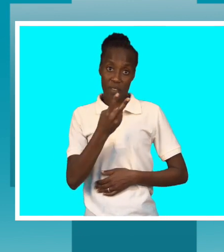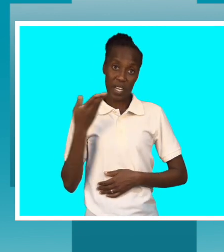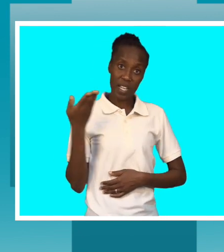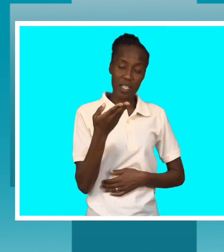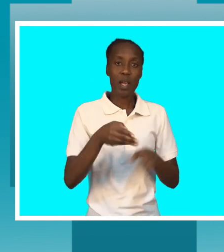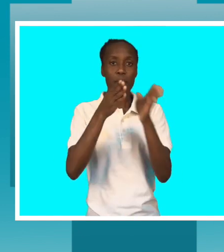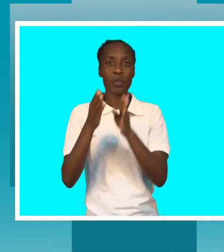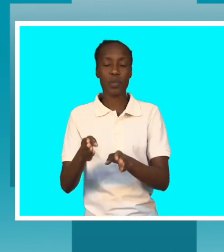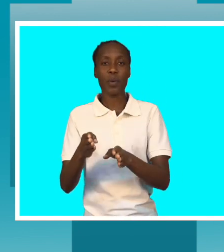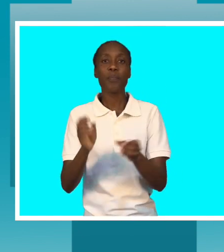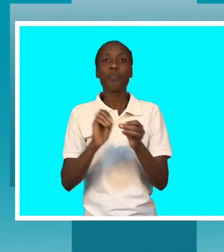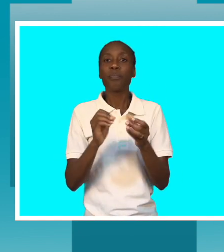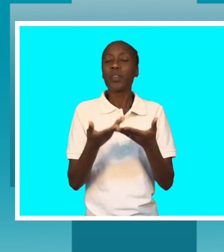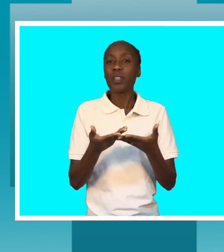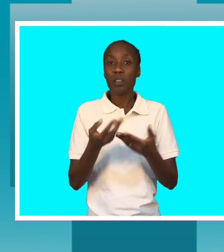Essa senhora já não...